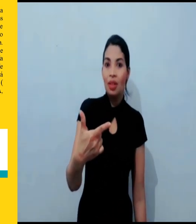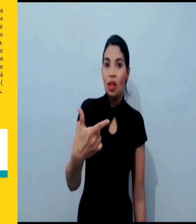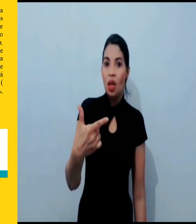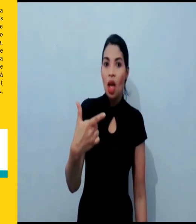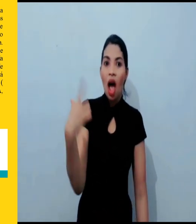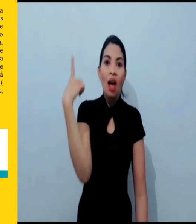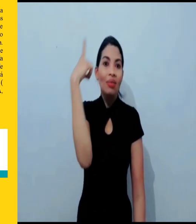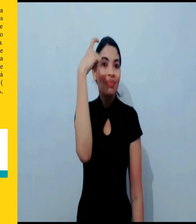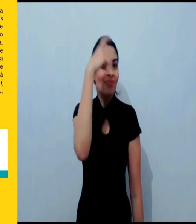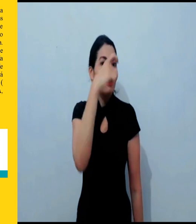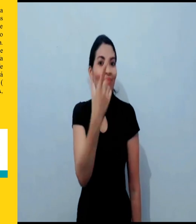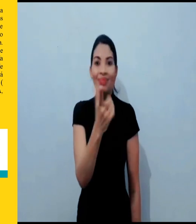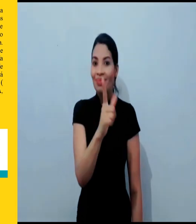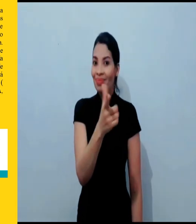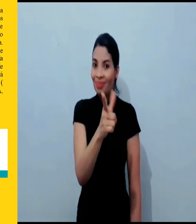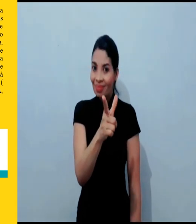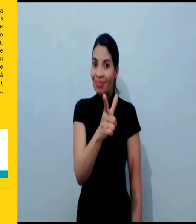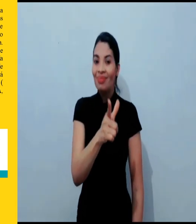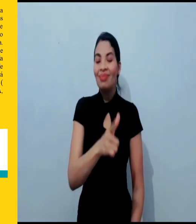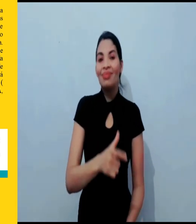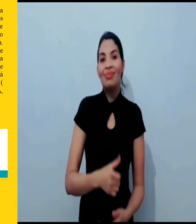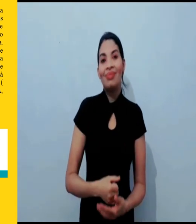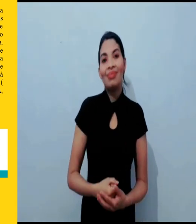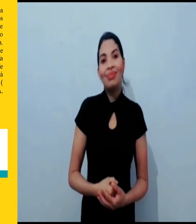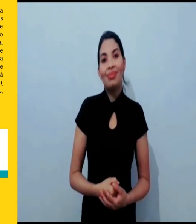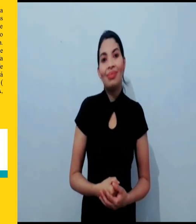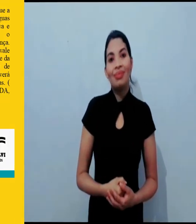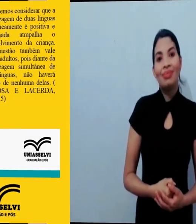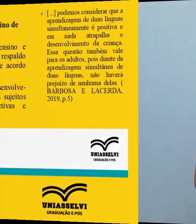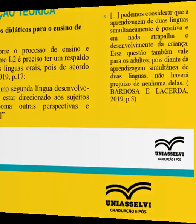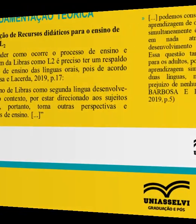prejuízo de nenhuma delas.